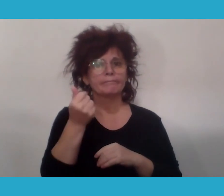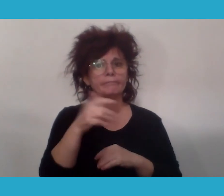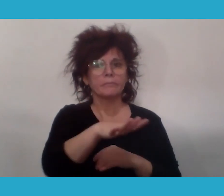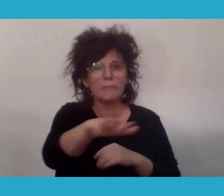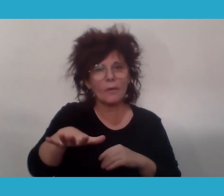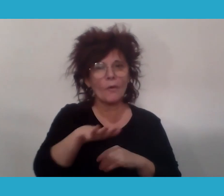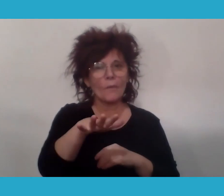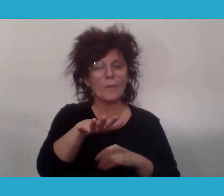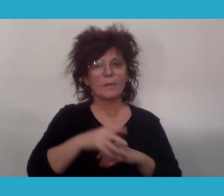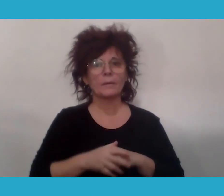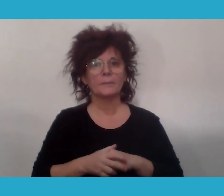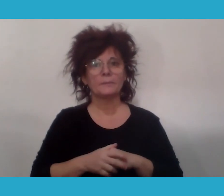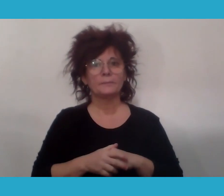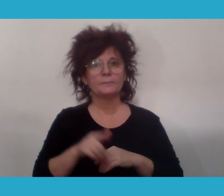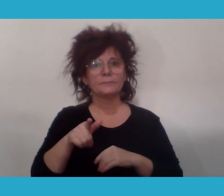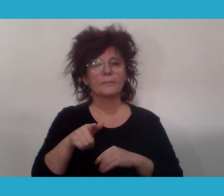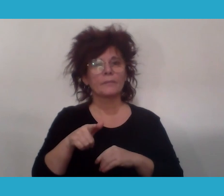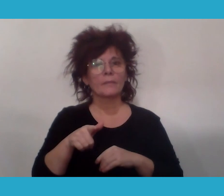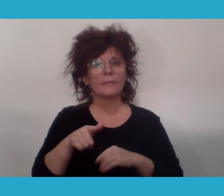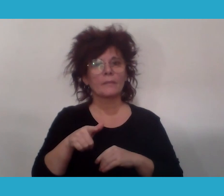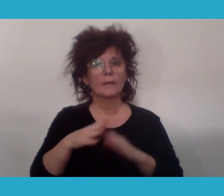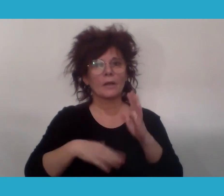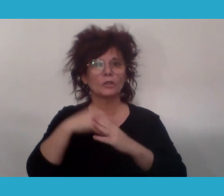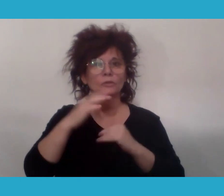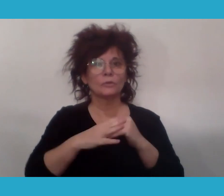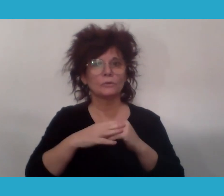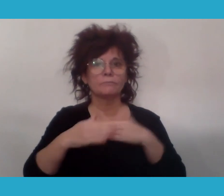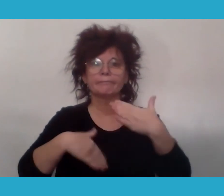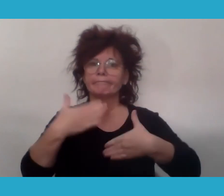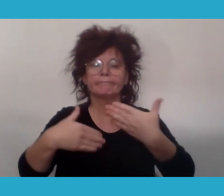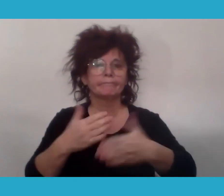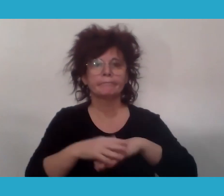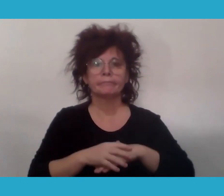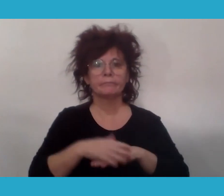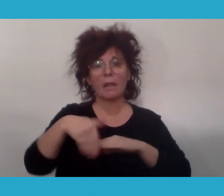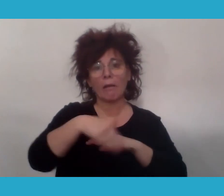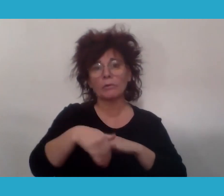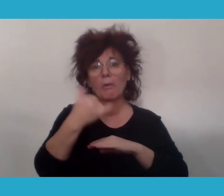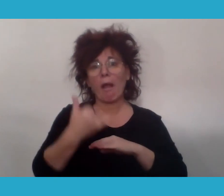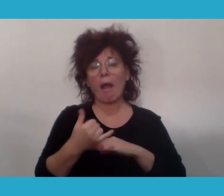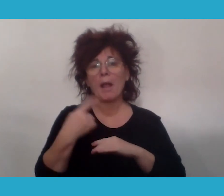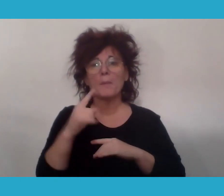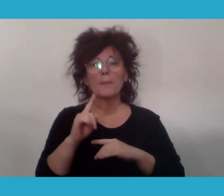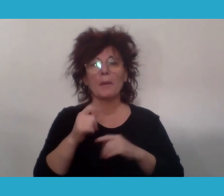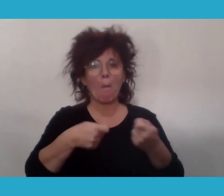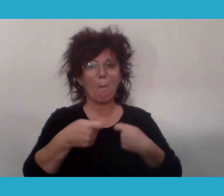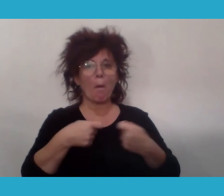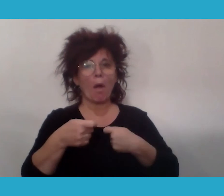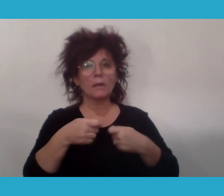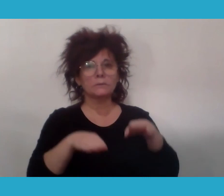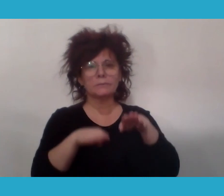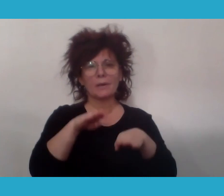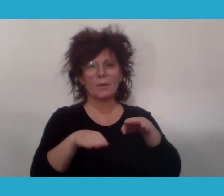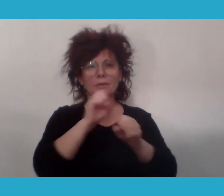regional que provoca la obra. Comenta que si bien tendrán autovía, no existirá políticas regulatorias